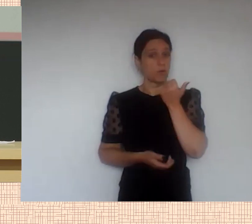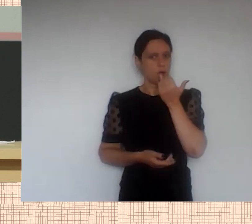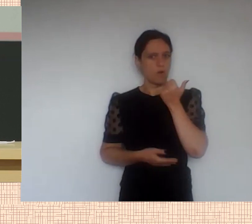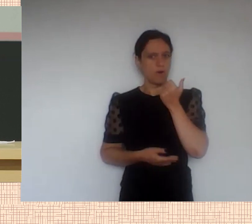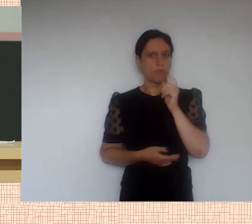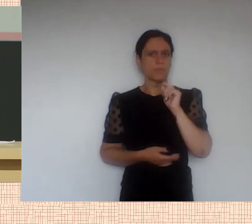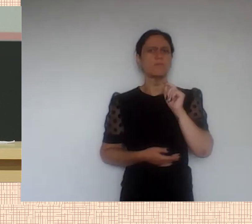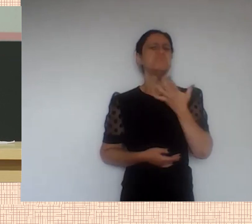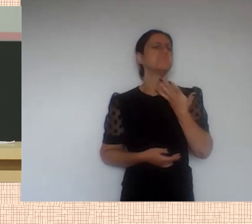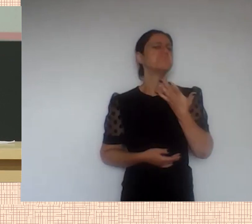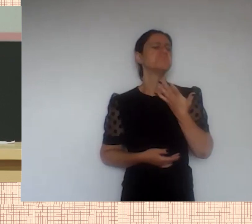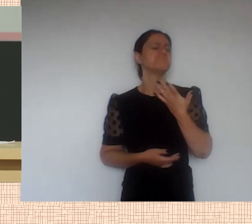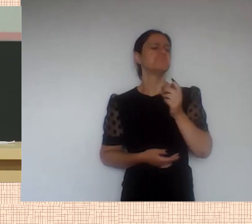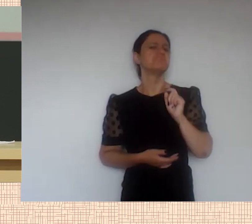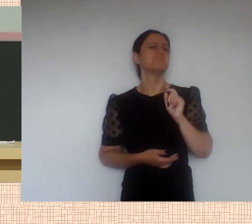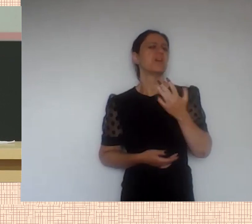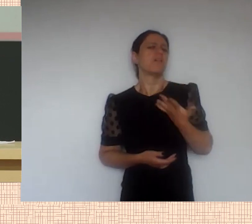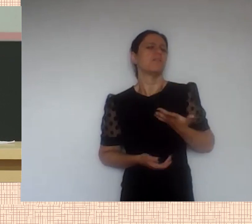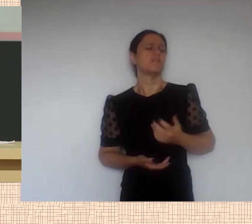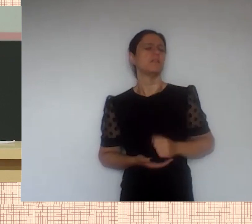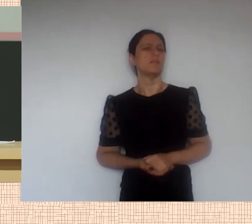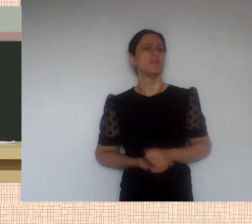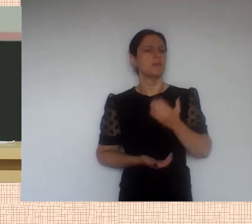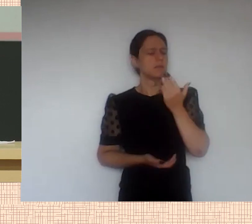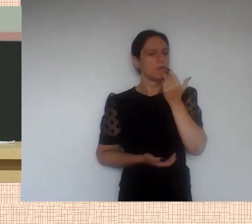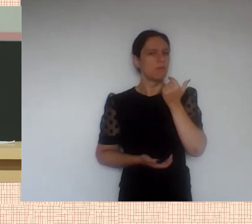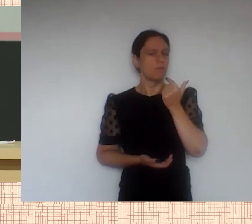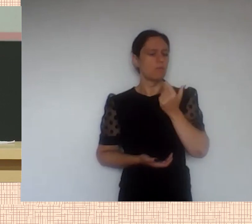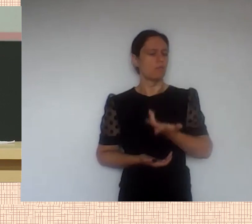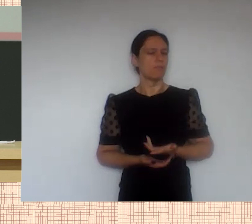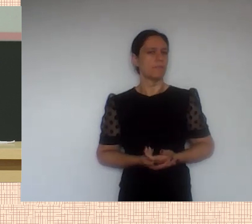Quando você come, o que acontece?